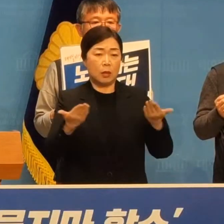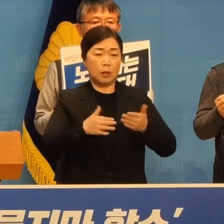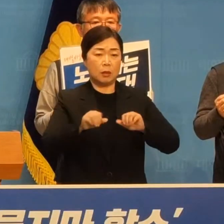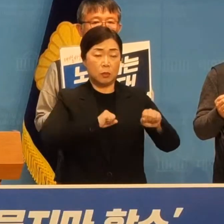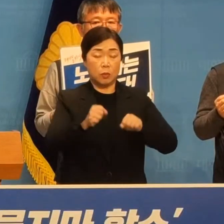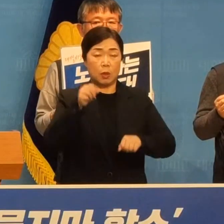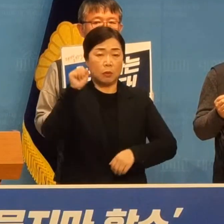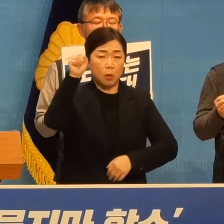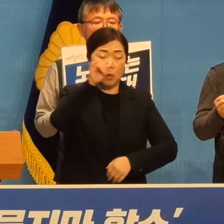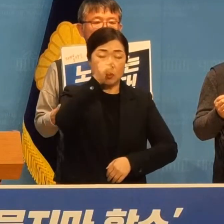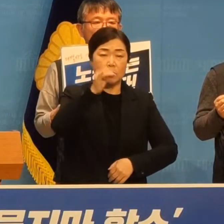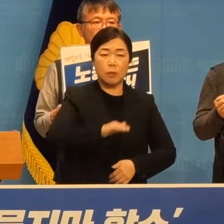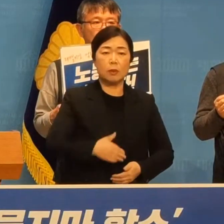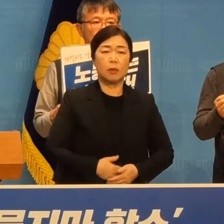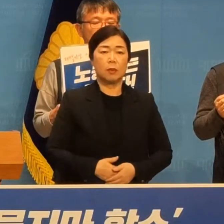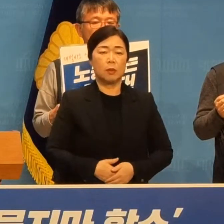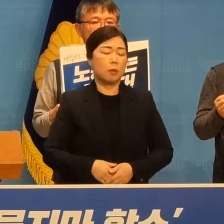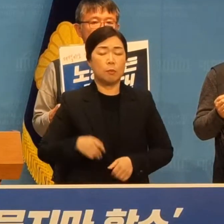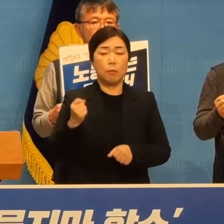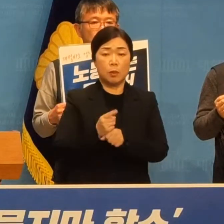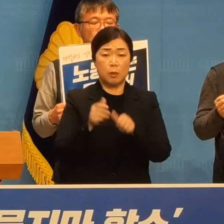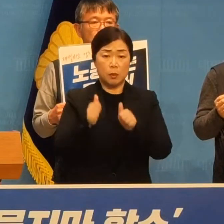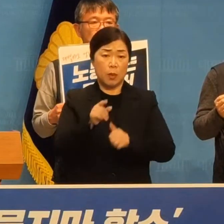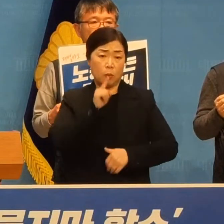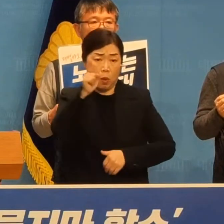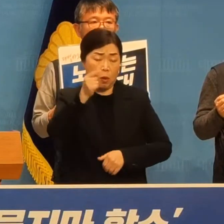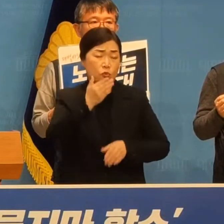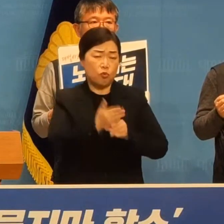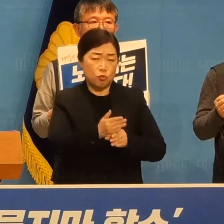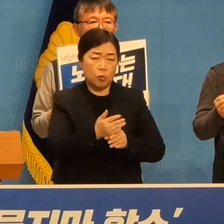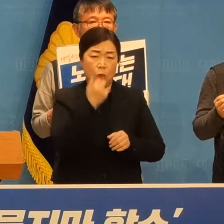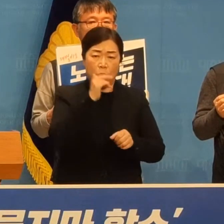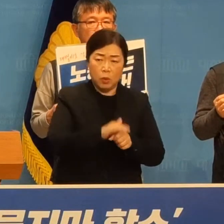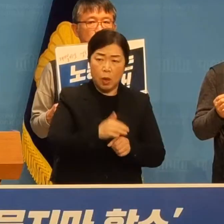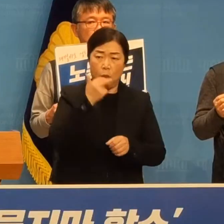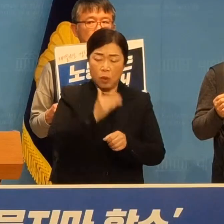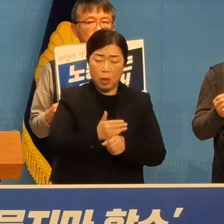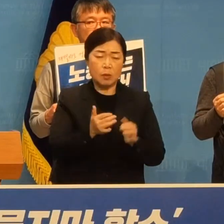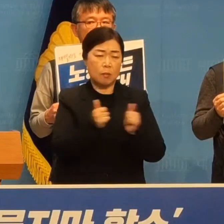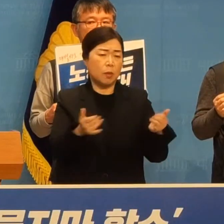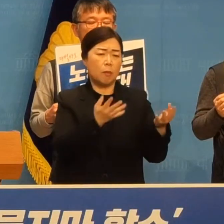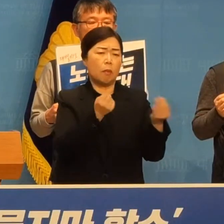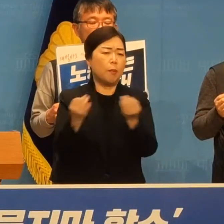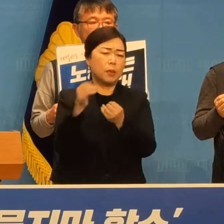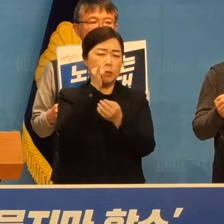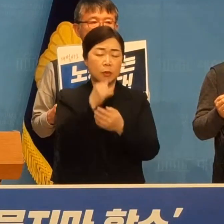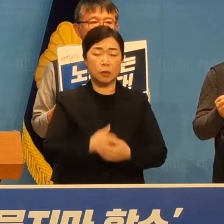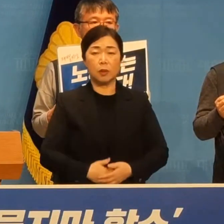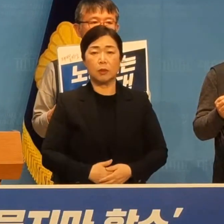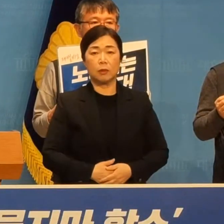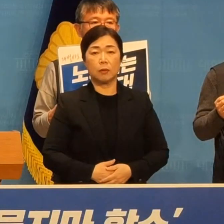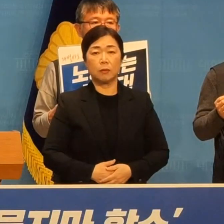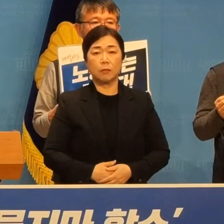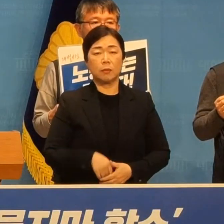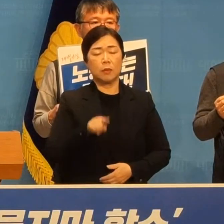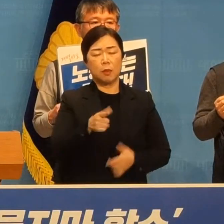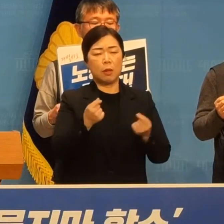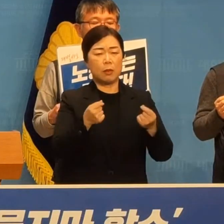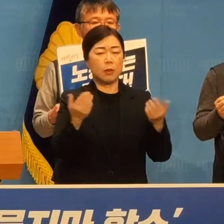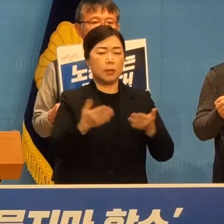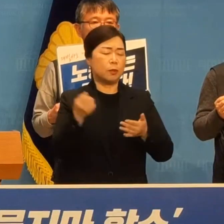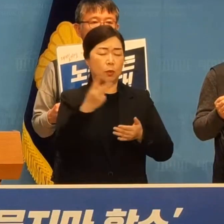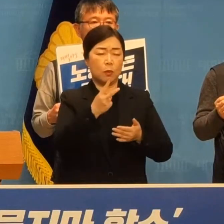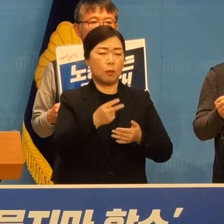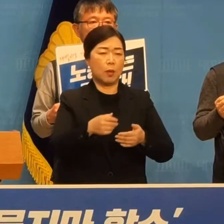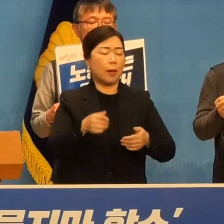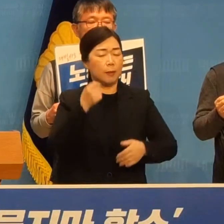있거나 이미 무리한 기소를 당해 재판을 받으며 억울함을 항변하고 있습니다. 더 이상 이런 일은 없어야 합니다. 노동자들이